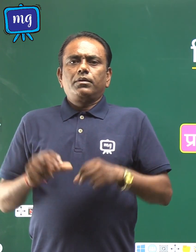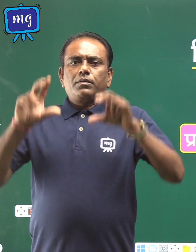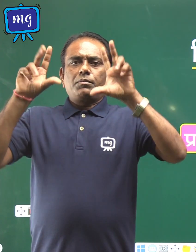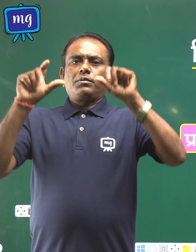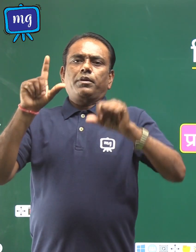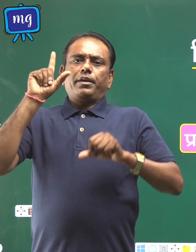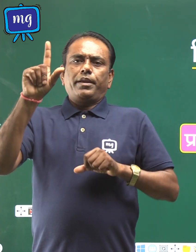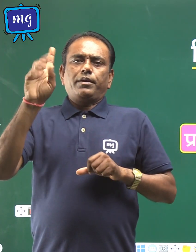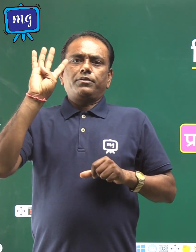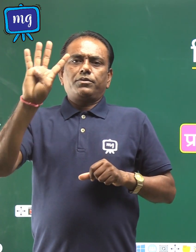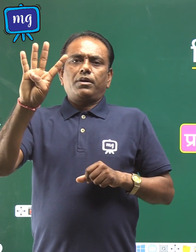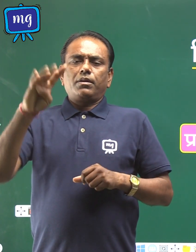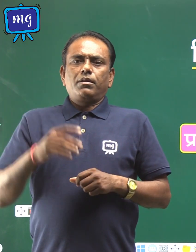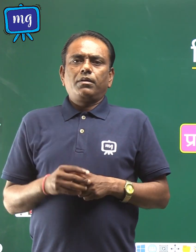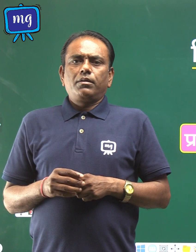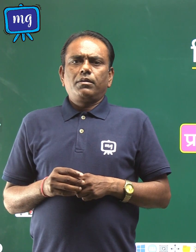प्रश्नावली 14